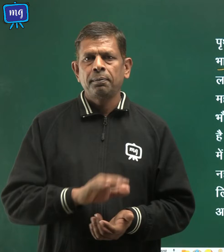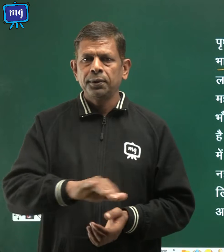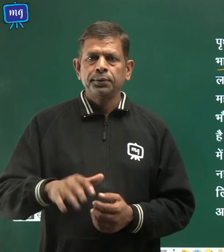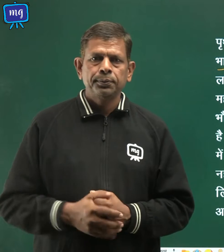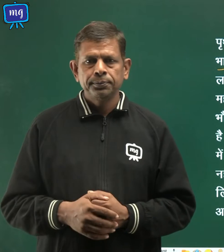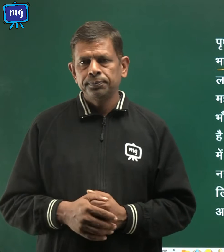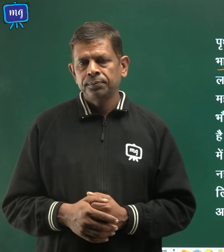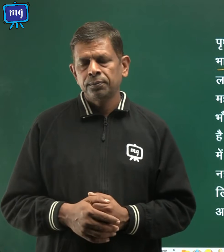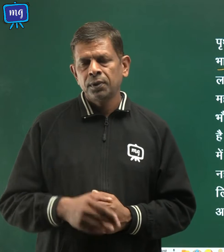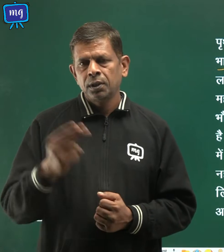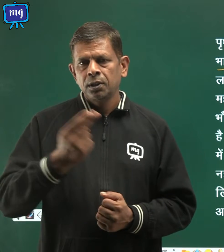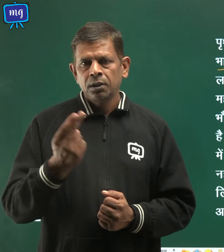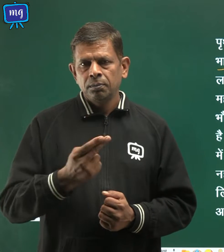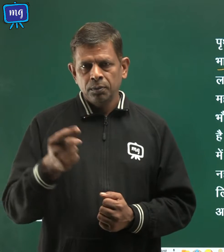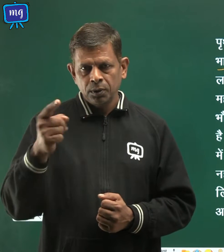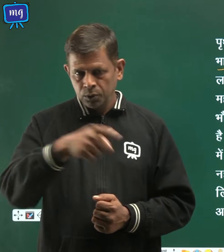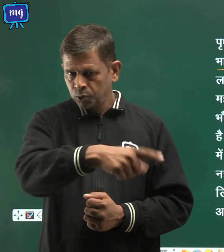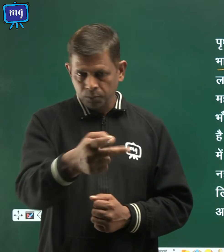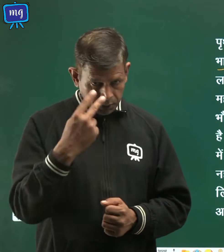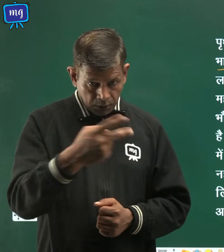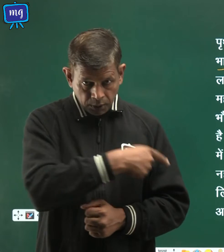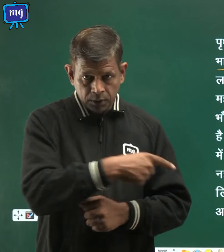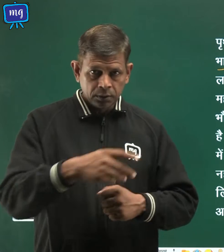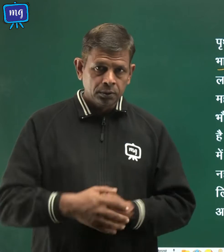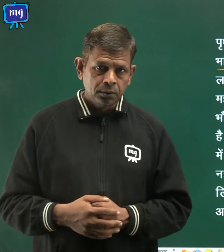बच्चों, चित्र में तुम देख रहे हो ना,